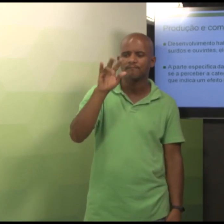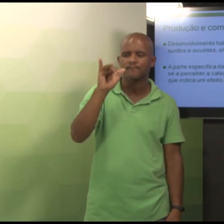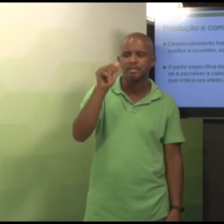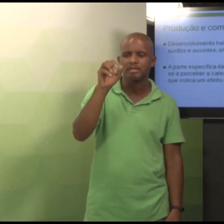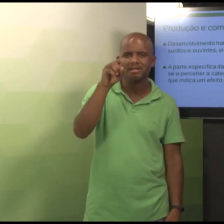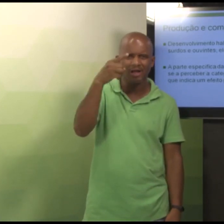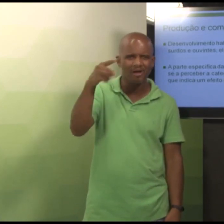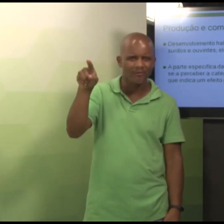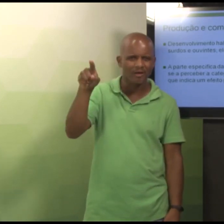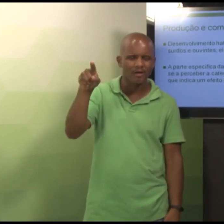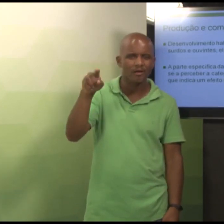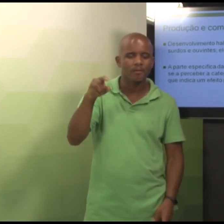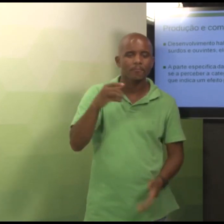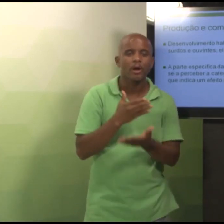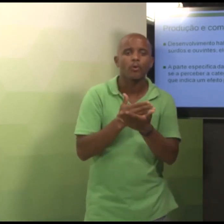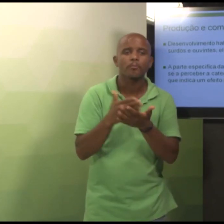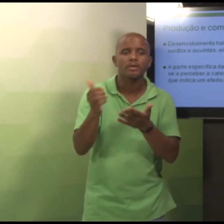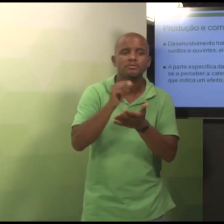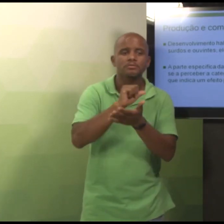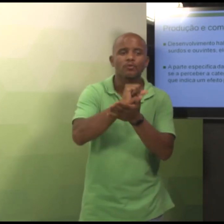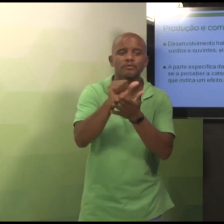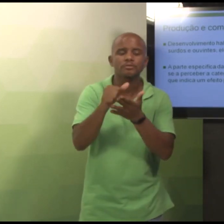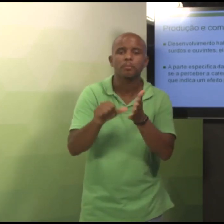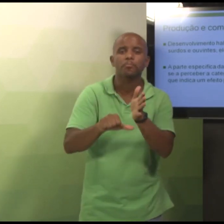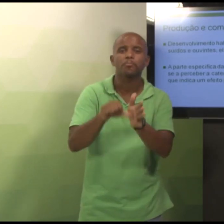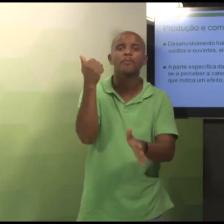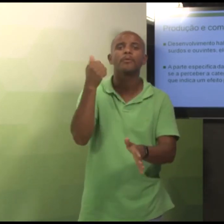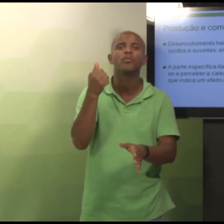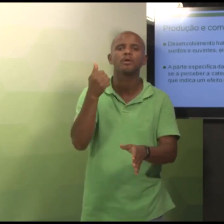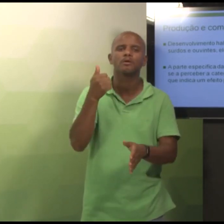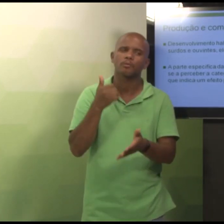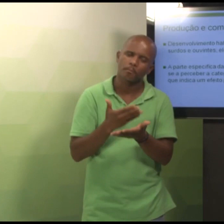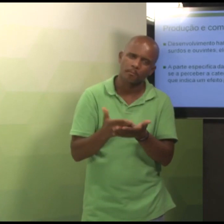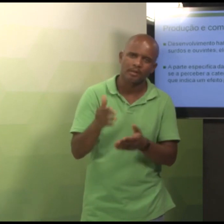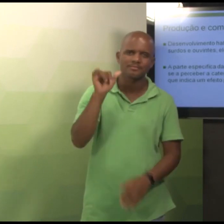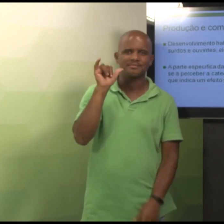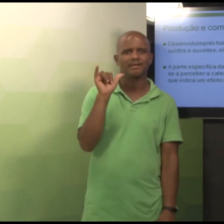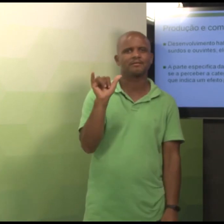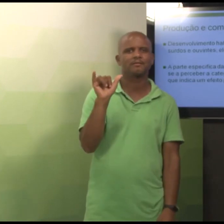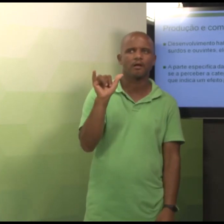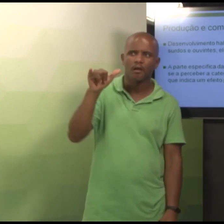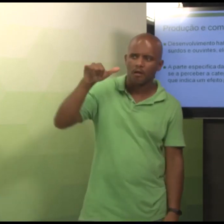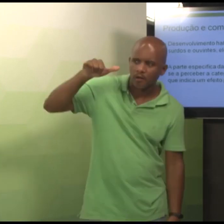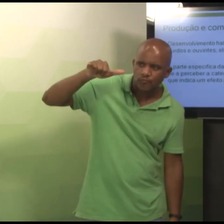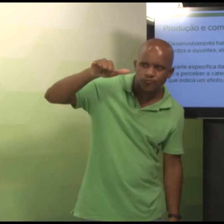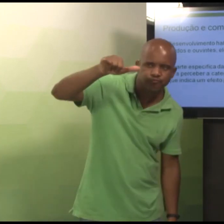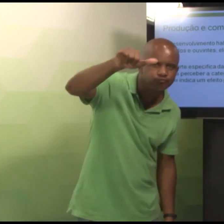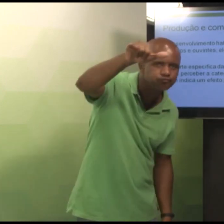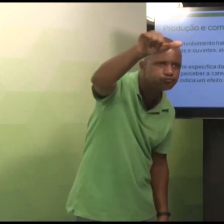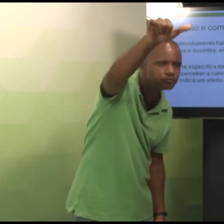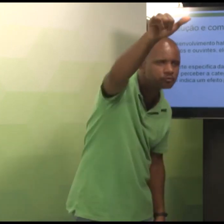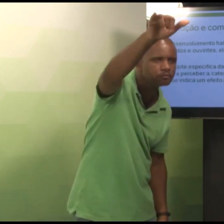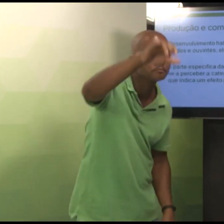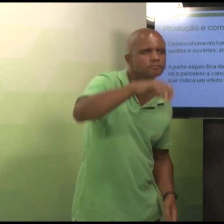Por exemplo, quando uma criança vai fazer o sinal de avião, faz isso aqui. Então, há uma configuração de